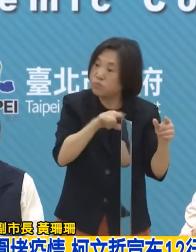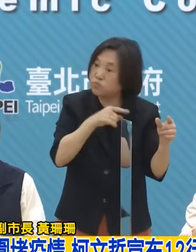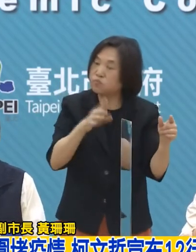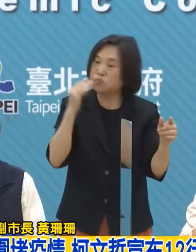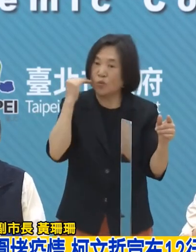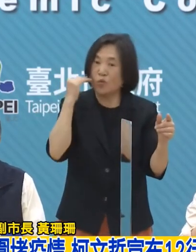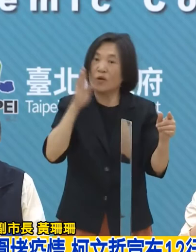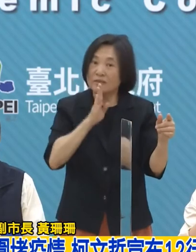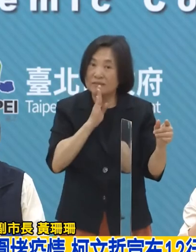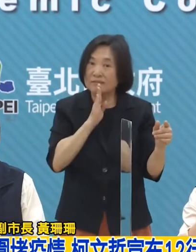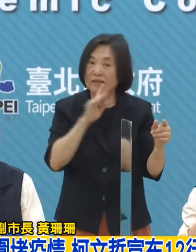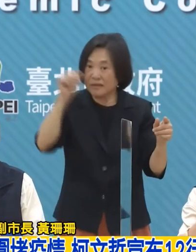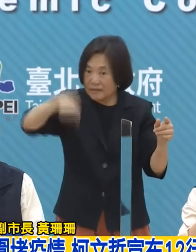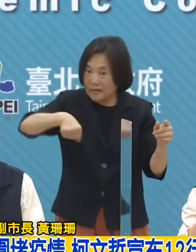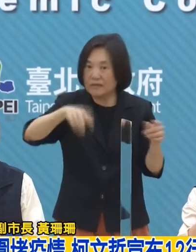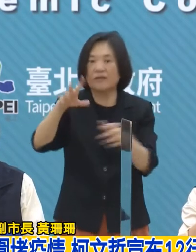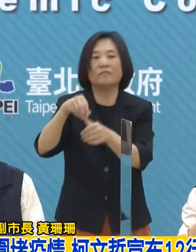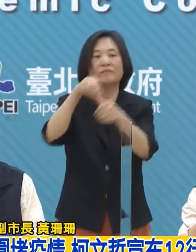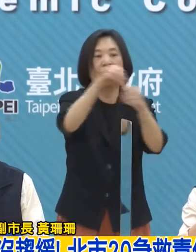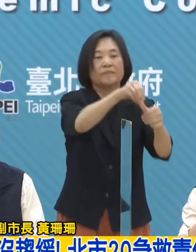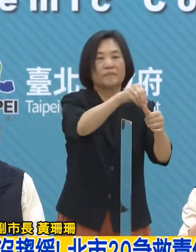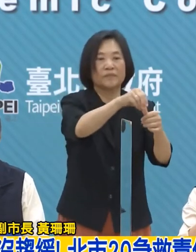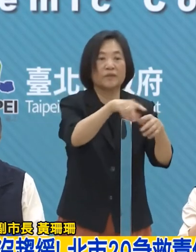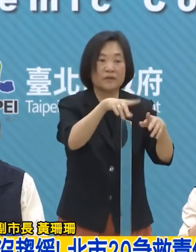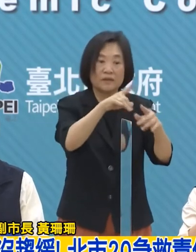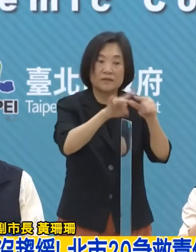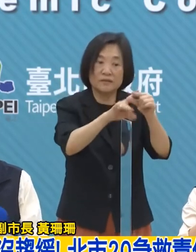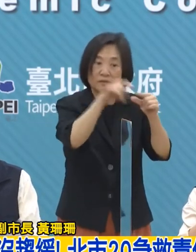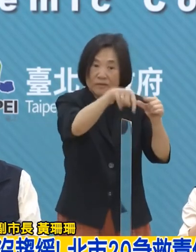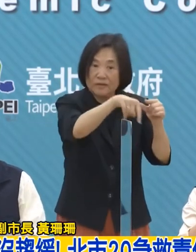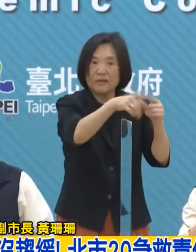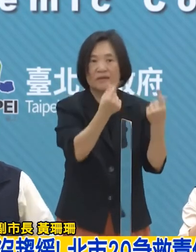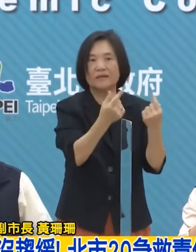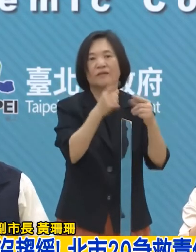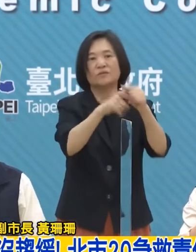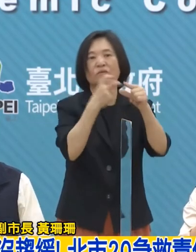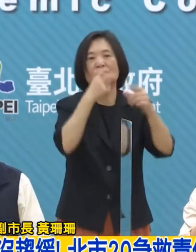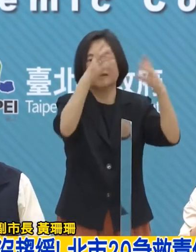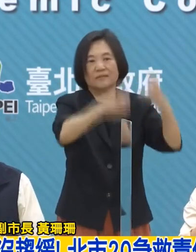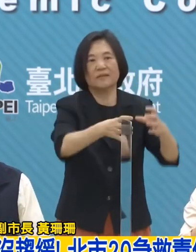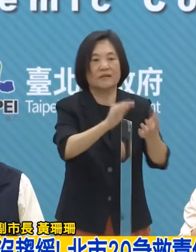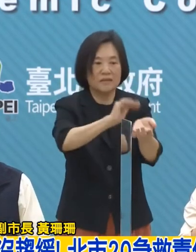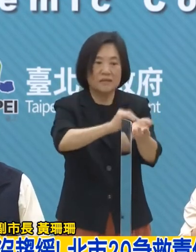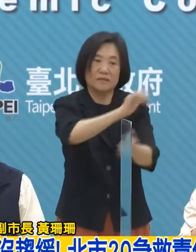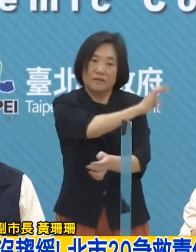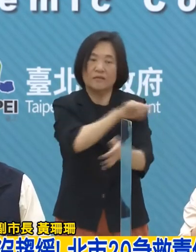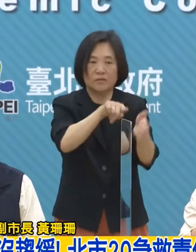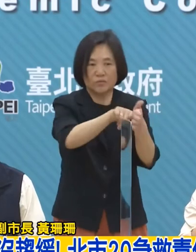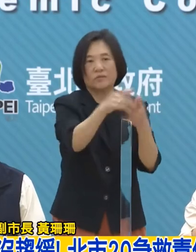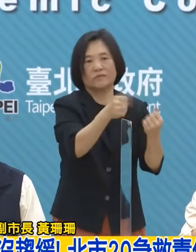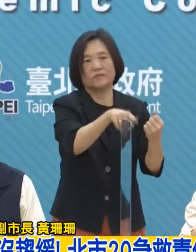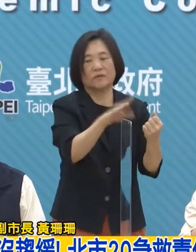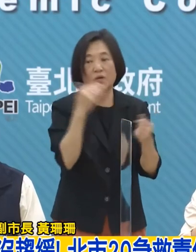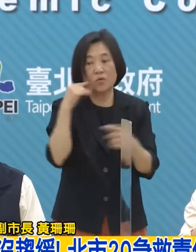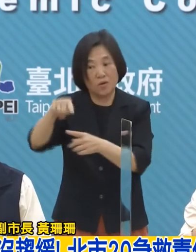我们先会移到台中，因为台中也是中央开设的集中检疫所，也有相关的医护团队在里面，所以如